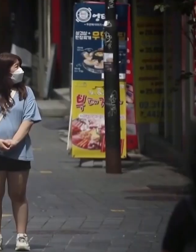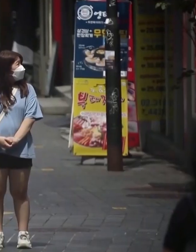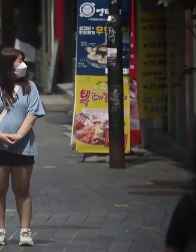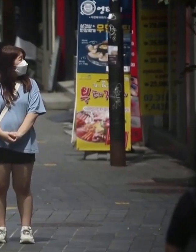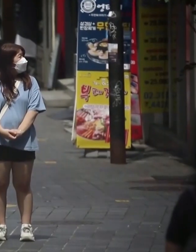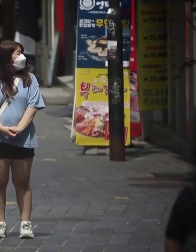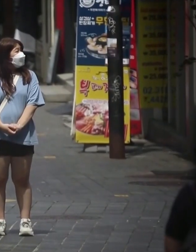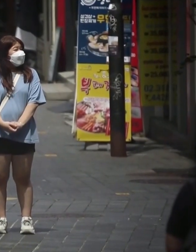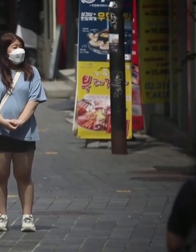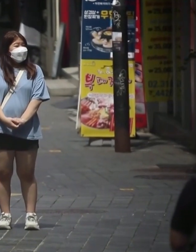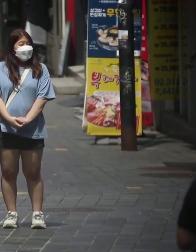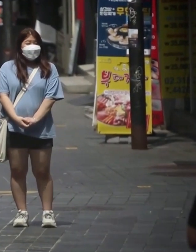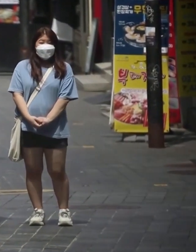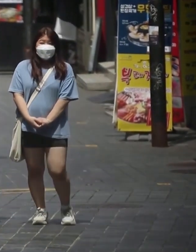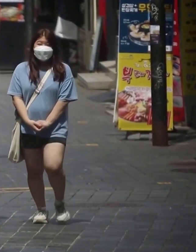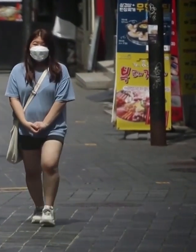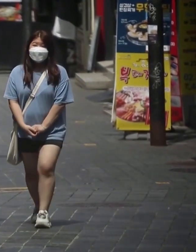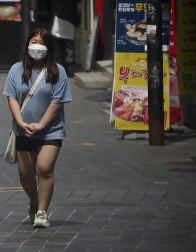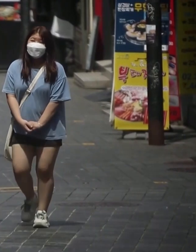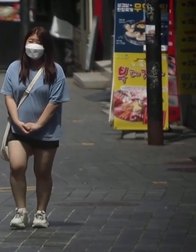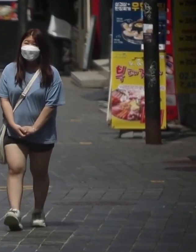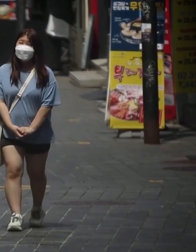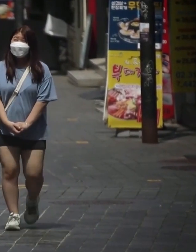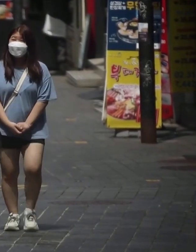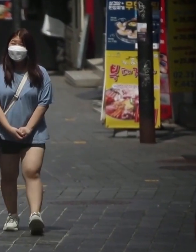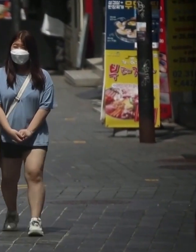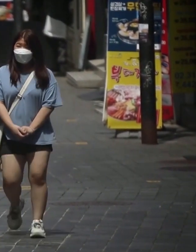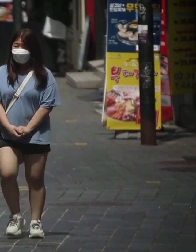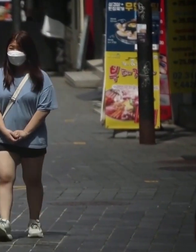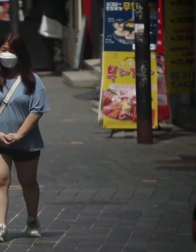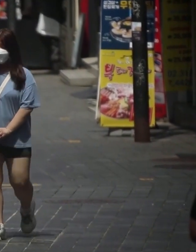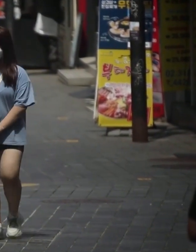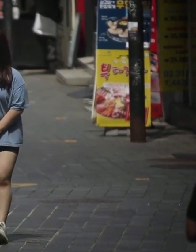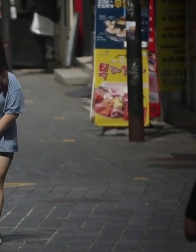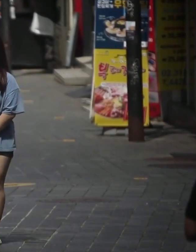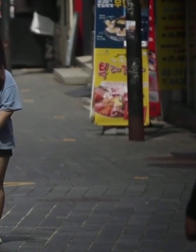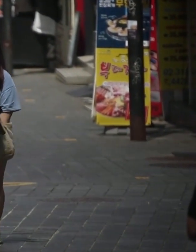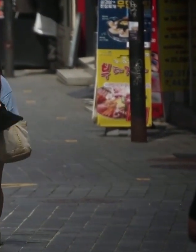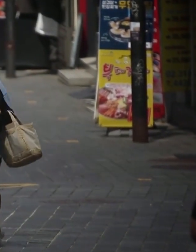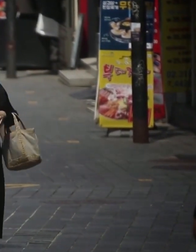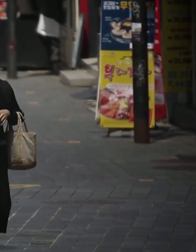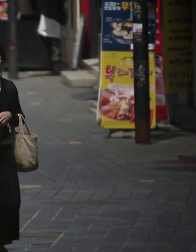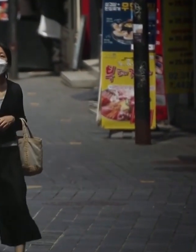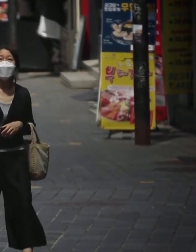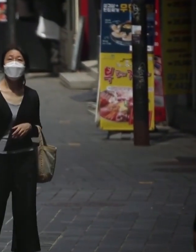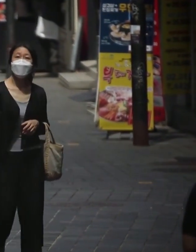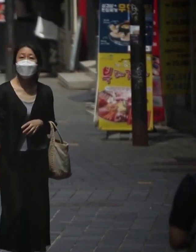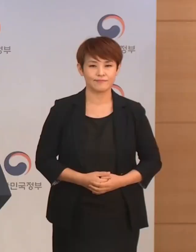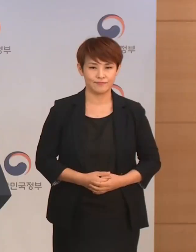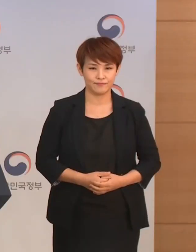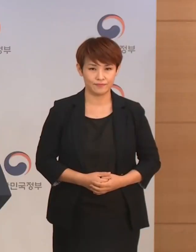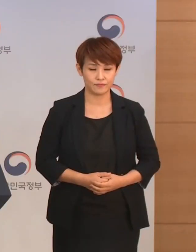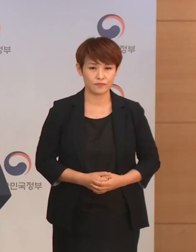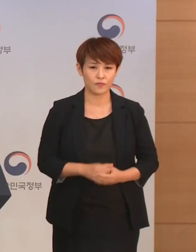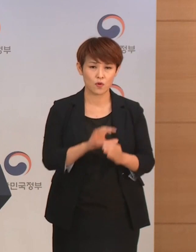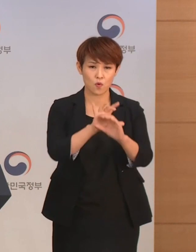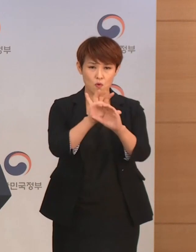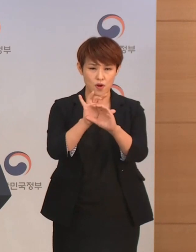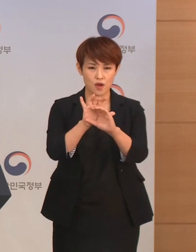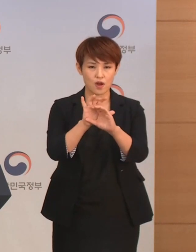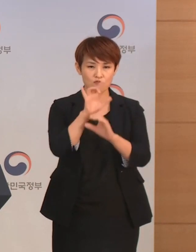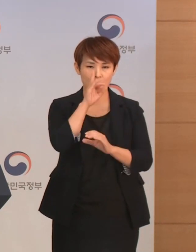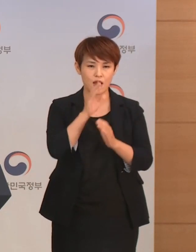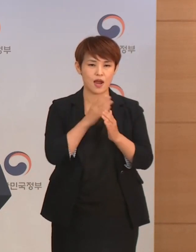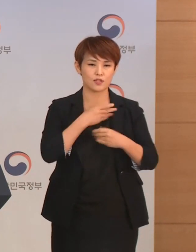当初6日までの予定でしたが直近2日間の新たな感染者が200人を下回るなど一定の